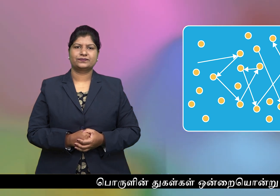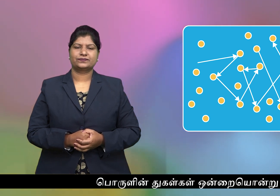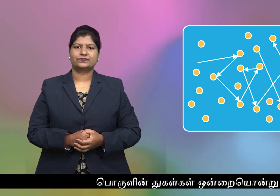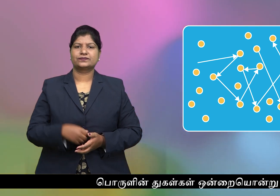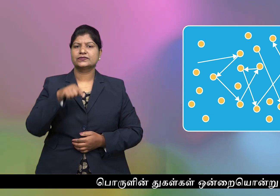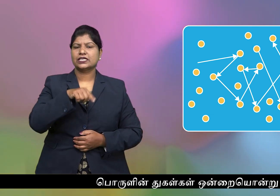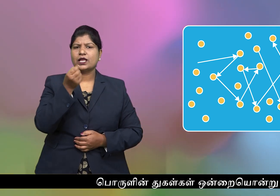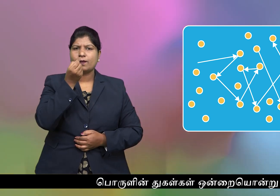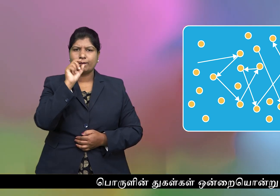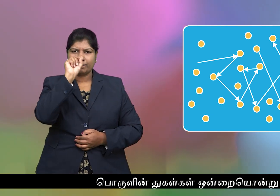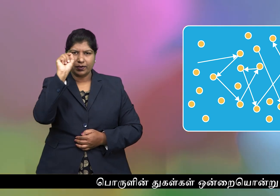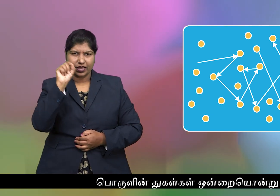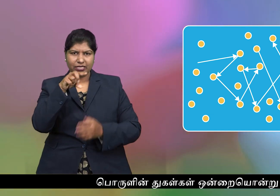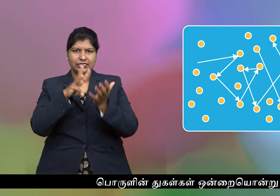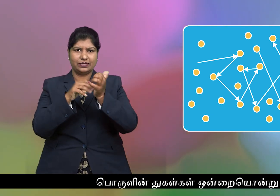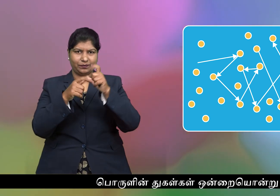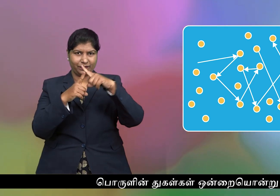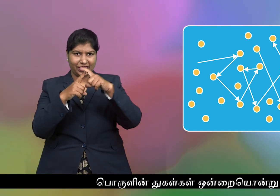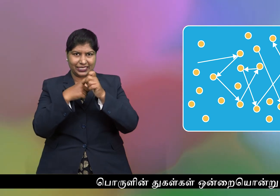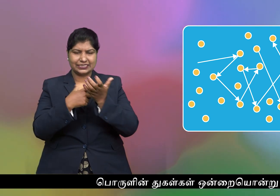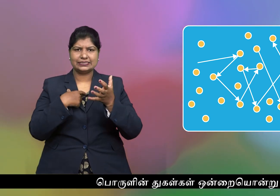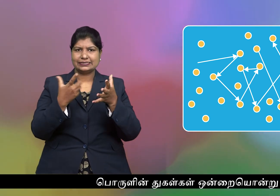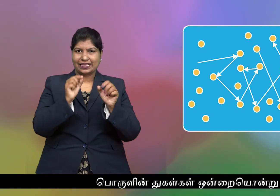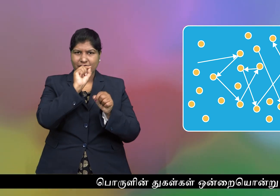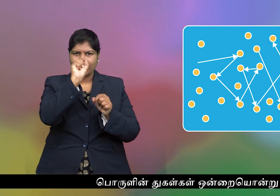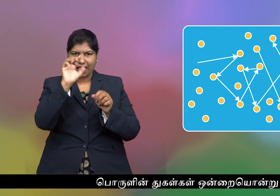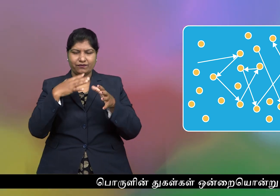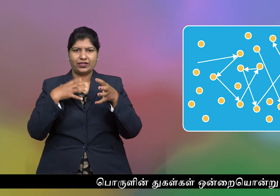பொருளின் துகள்கள் ஒன்றை ஒன்று ஈர்க்கின்றன.